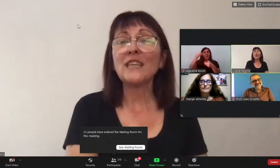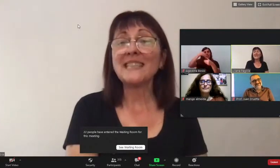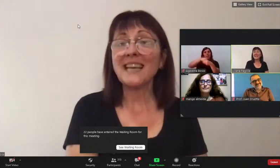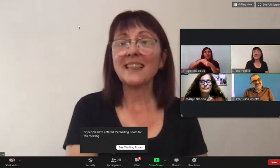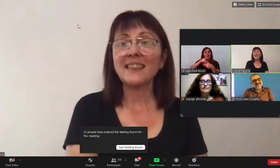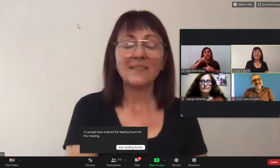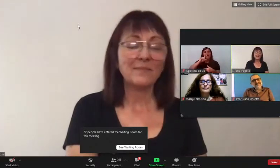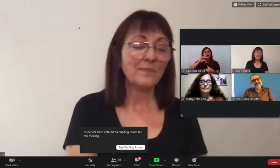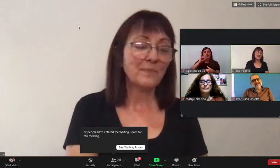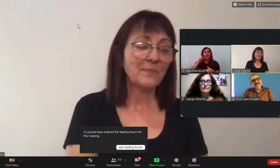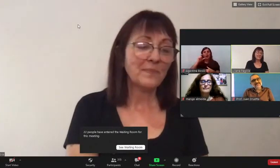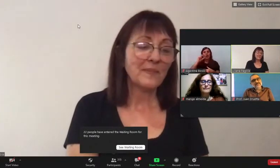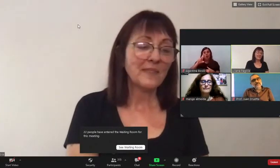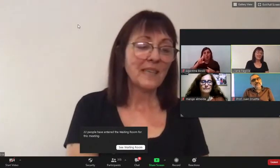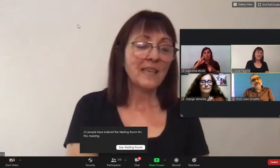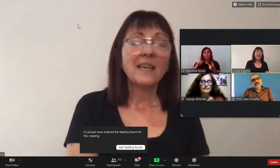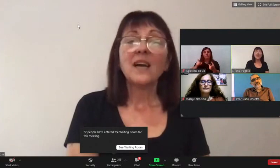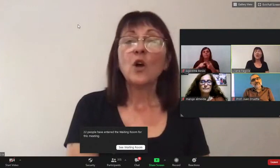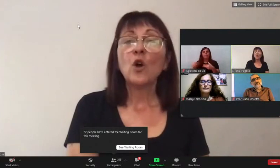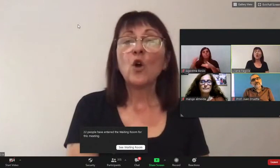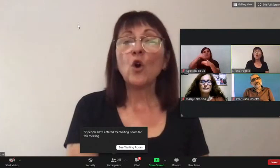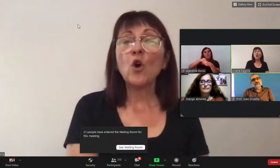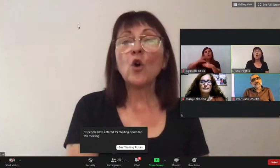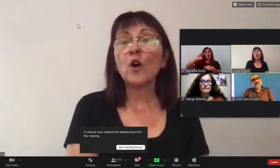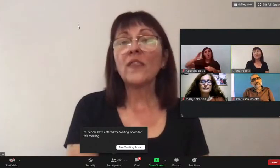de CONICET,